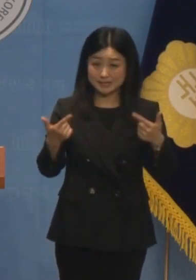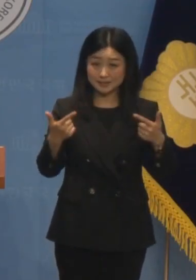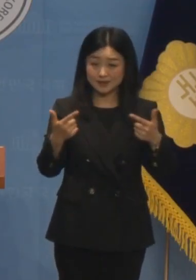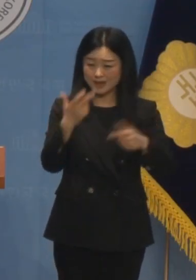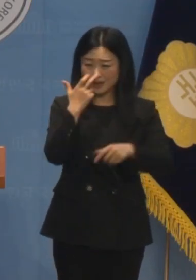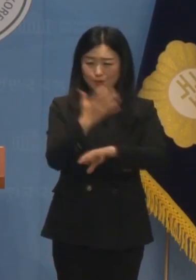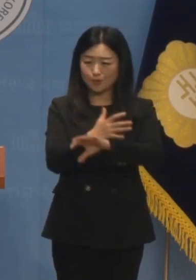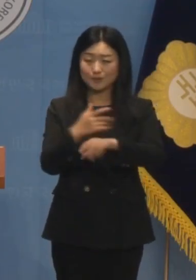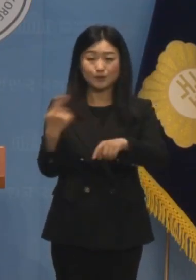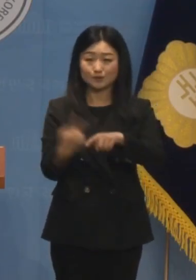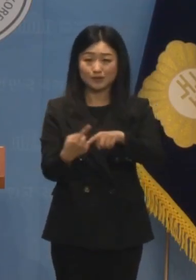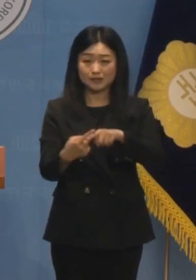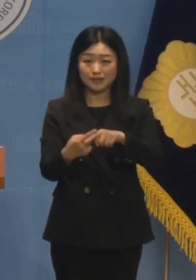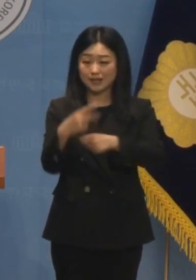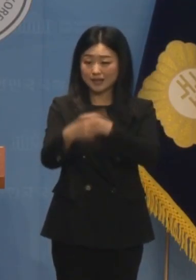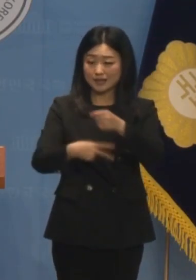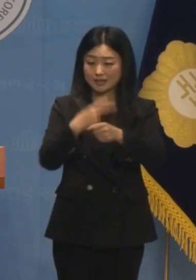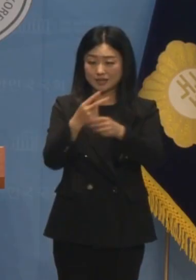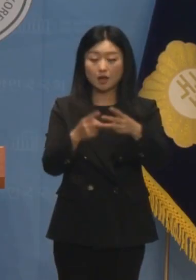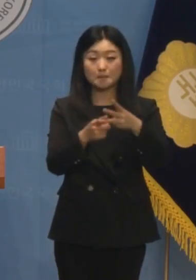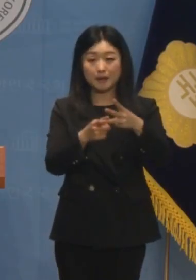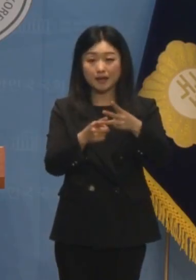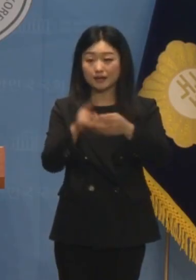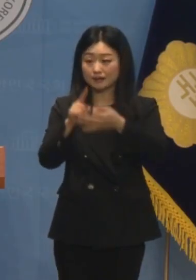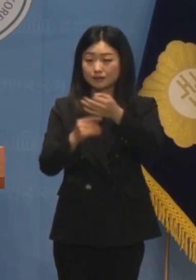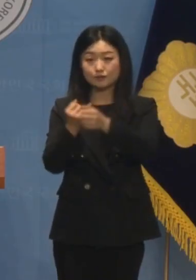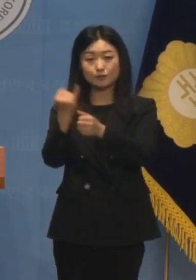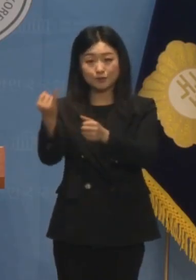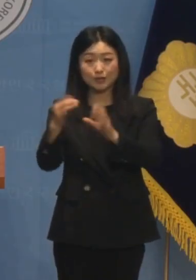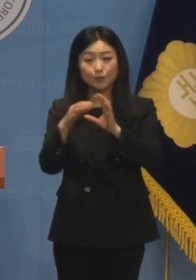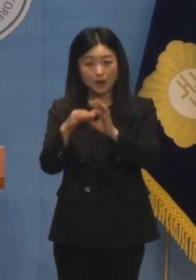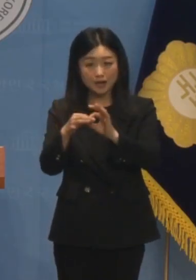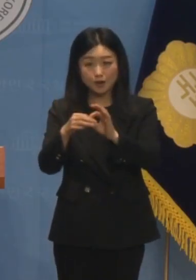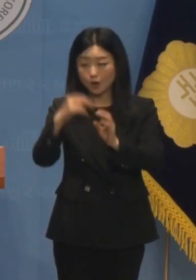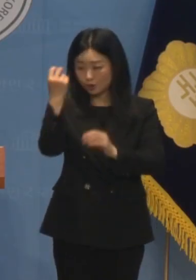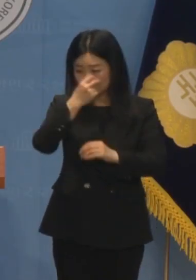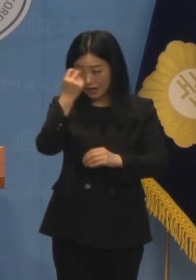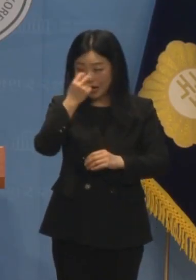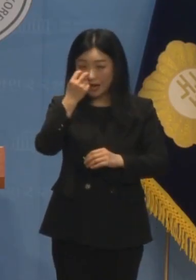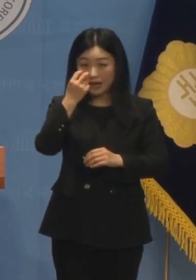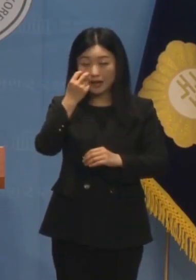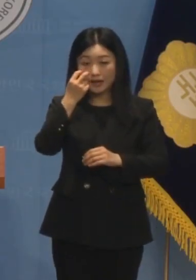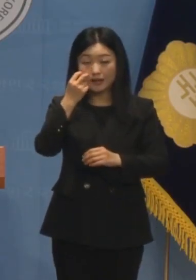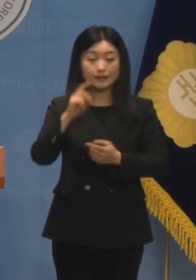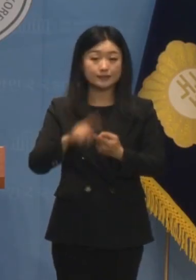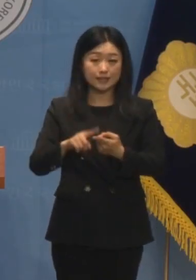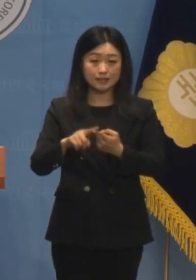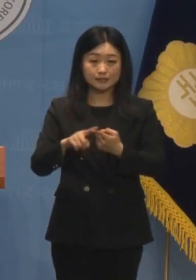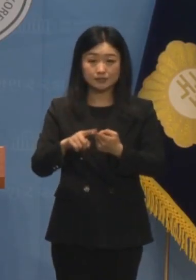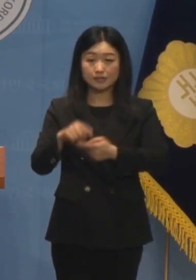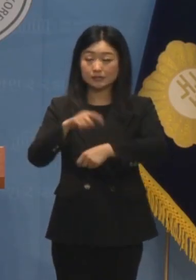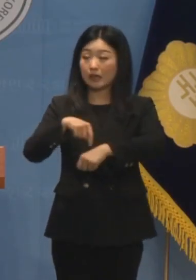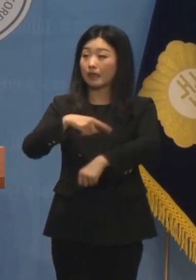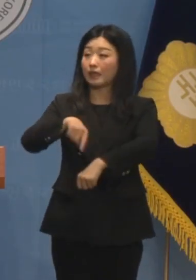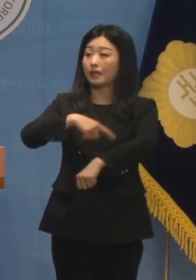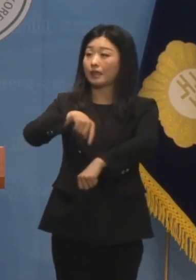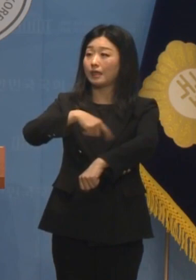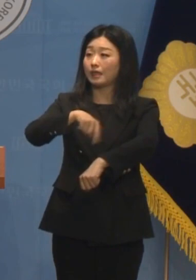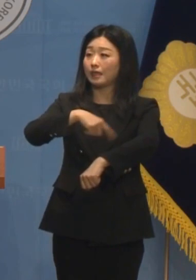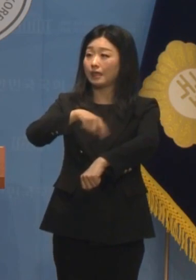지난 2년 반 동안 김건희 여사와 관련한 수사를 붙잡고 아무것도 안